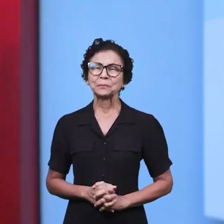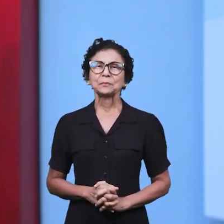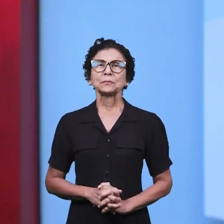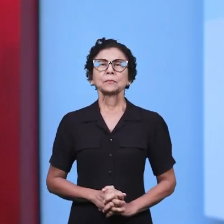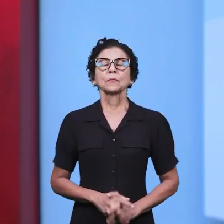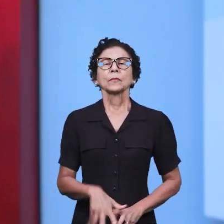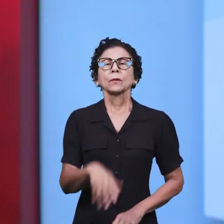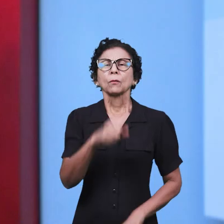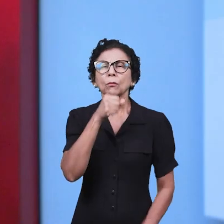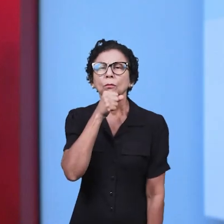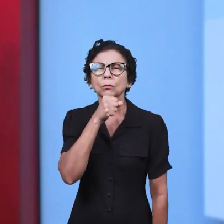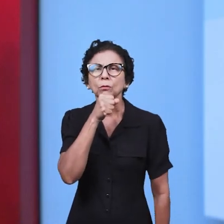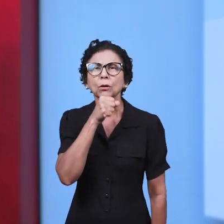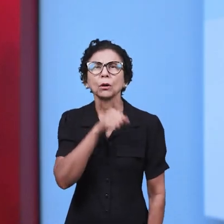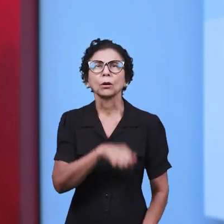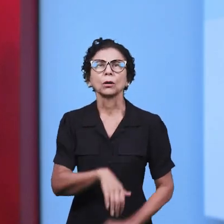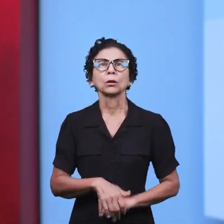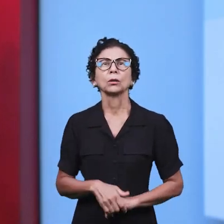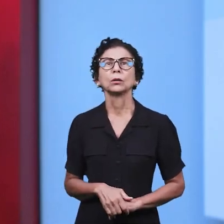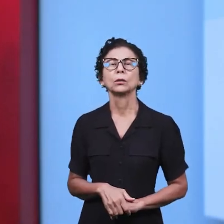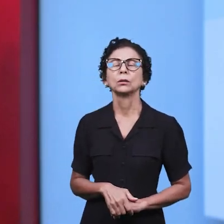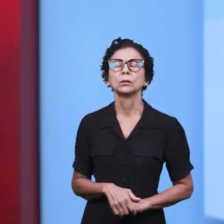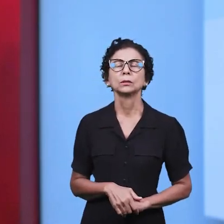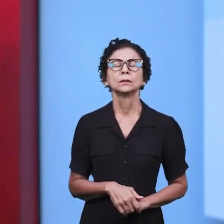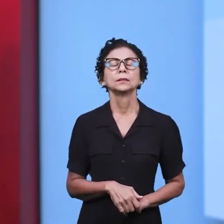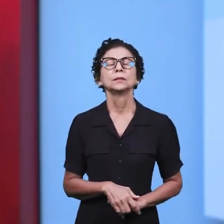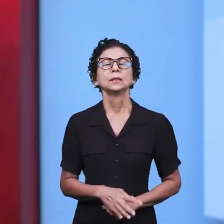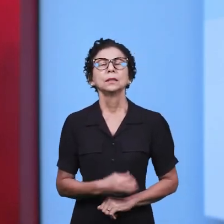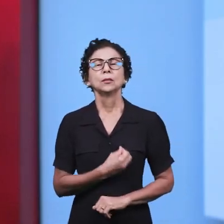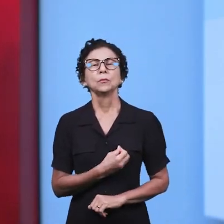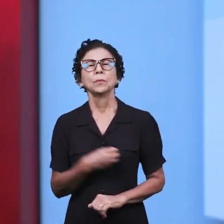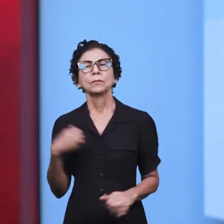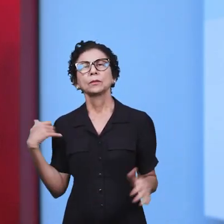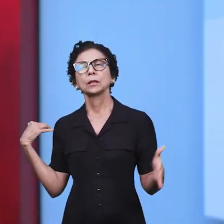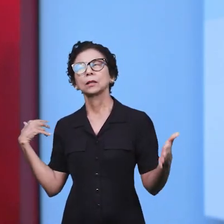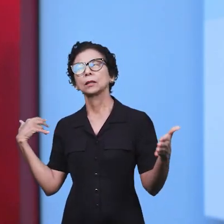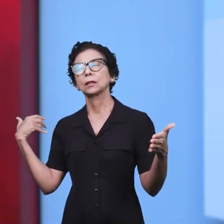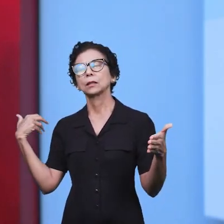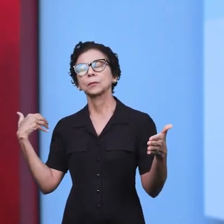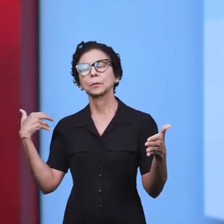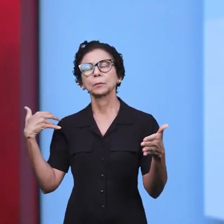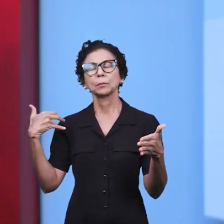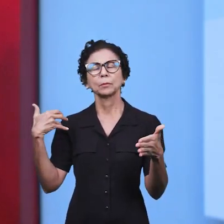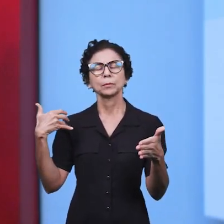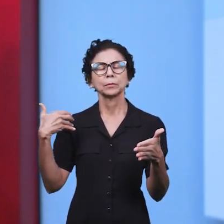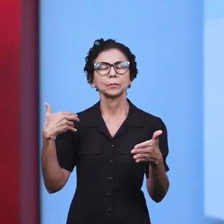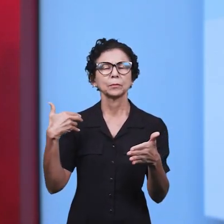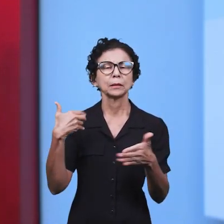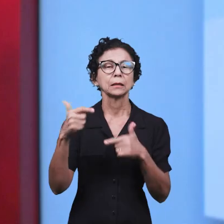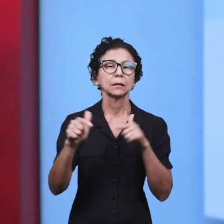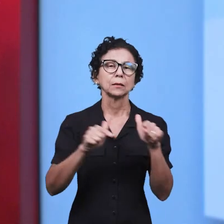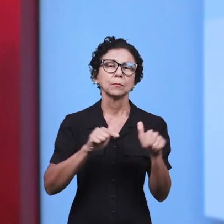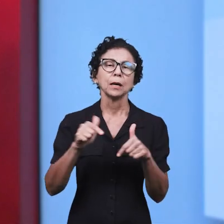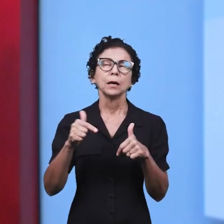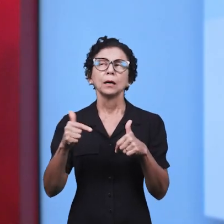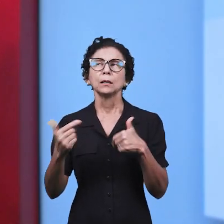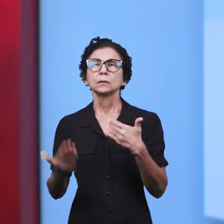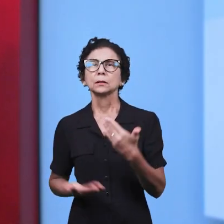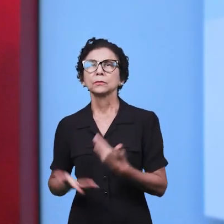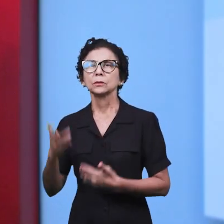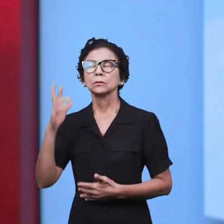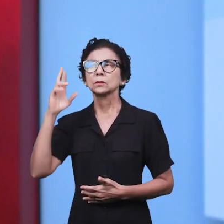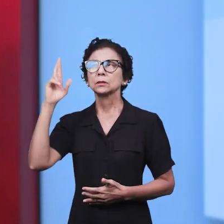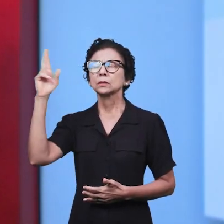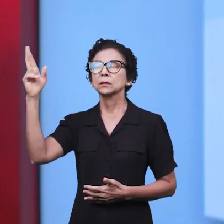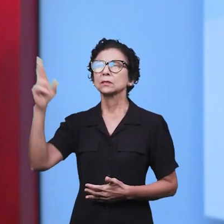nos idosos. Passaram toda uma vida, né, seja uma vida de trabalho, servindo ao Senhor, e começou a sentir